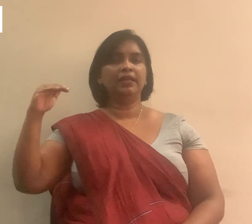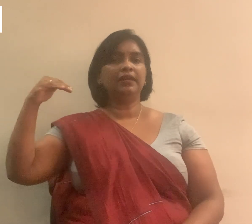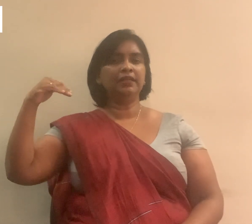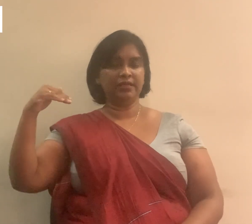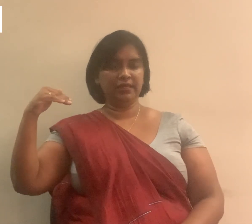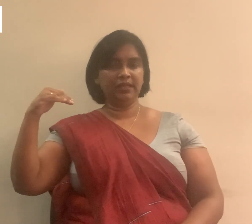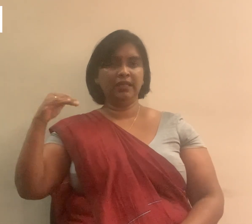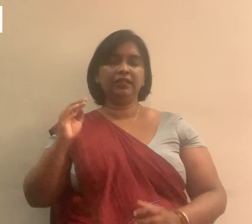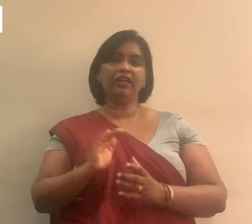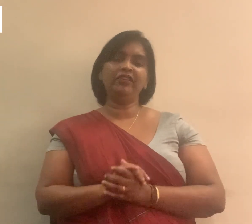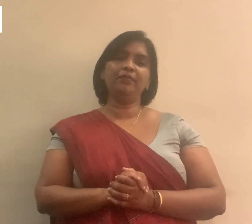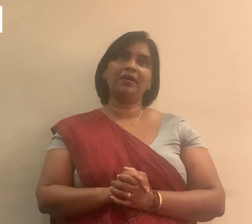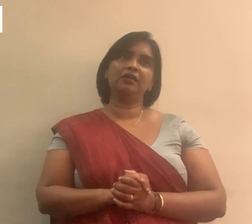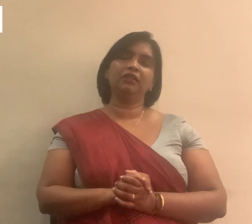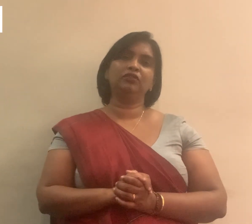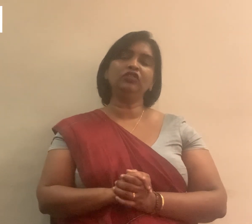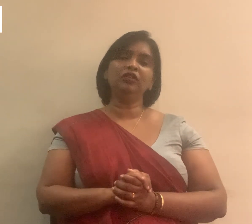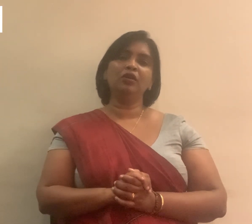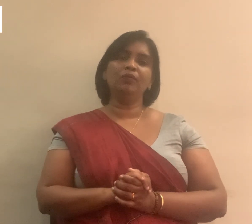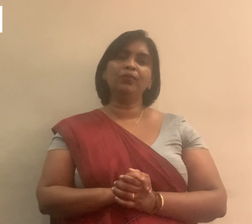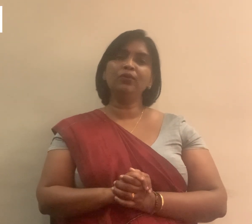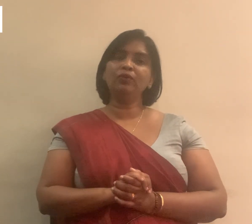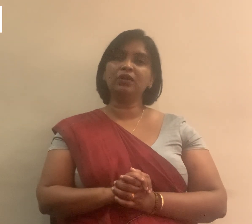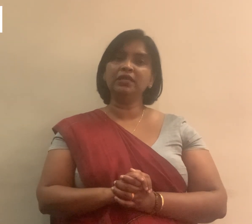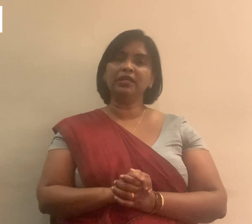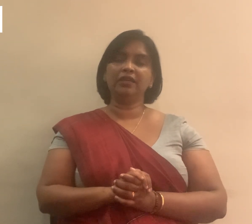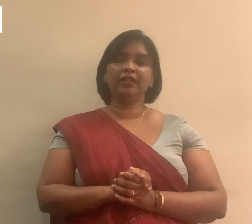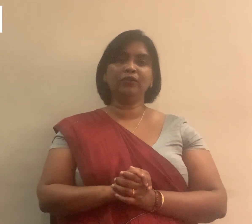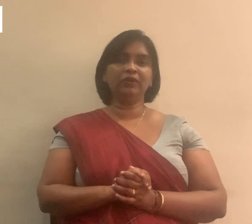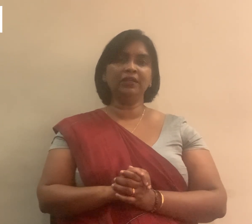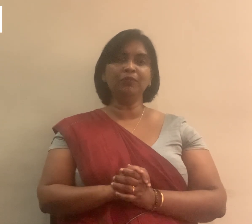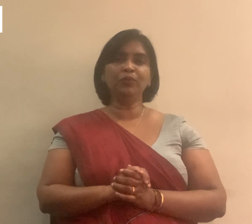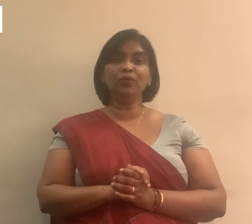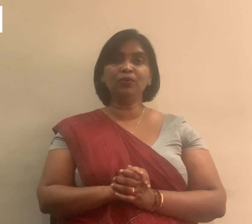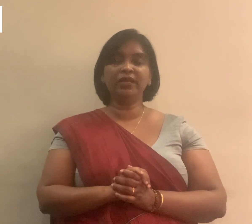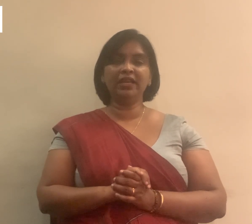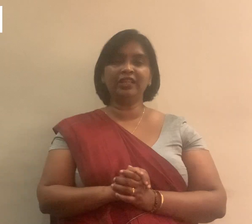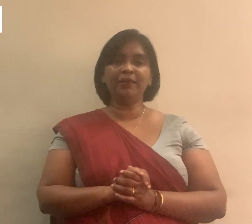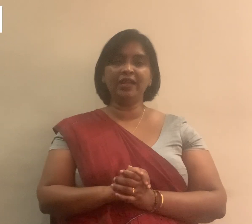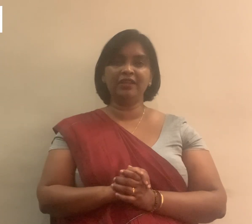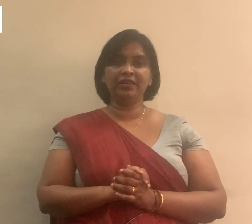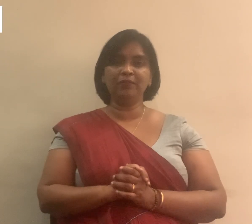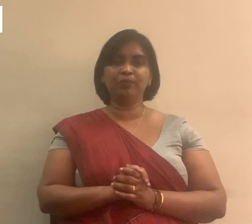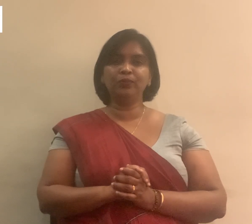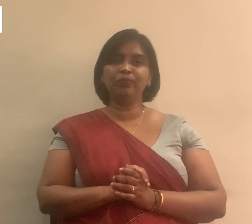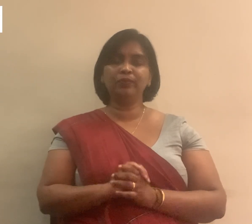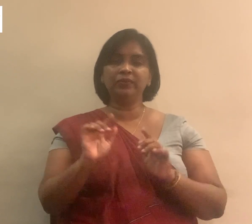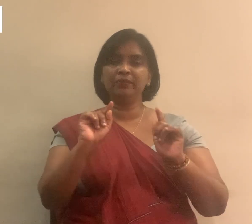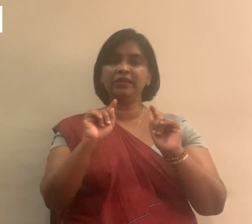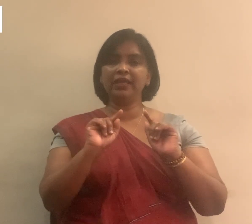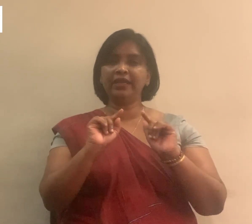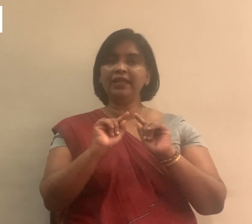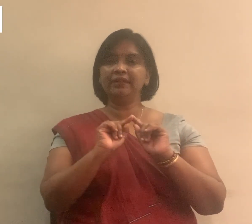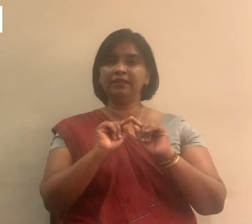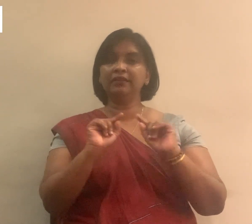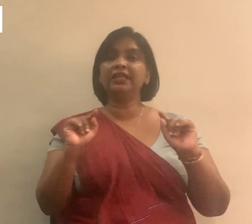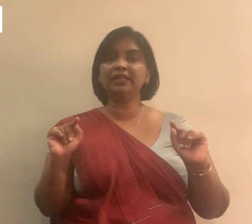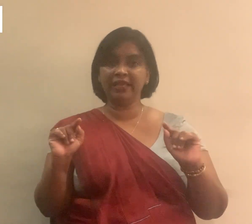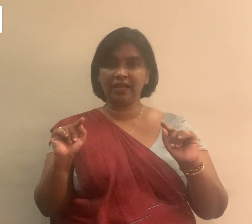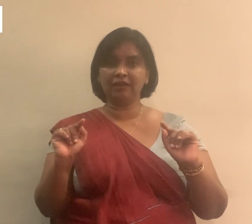කුසලී. තව නමක් ගත්තොත් පූර්ණි. එතකොට පූ කියලා තමයි යන්නේ නේ. ඒක දීර්ඝ එකක්.